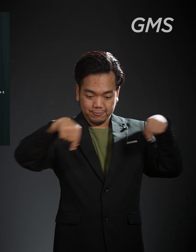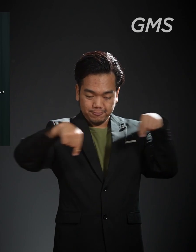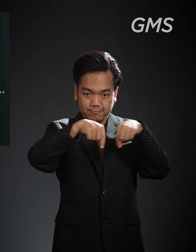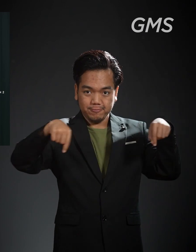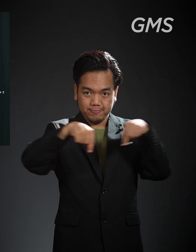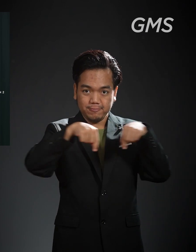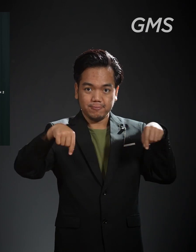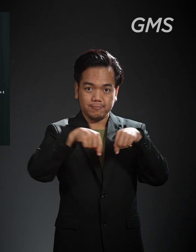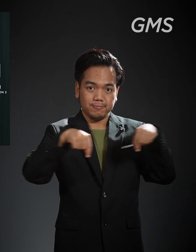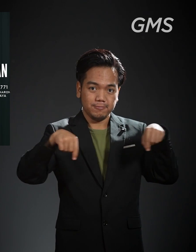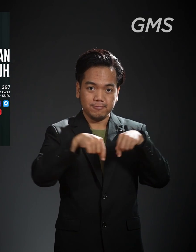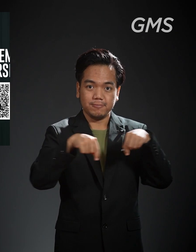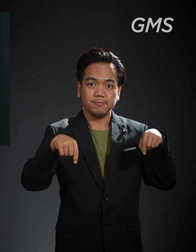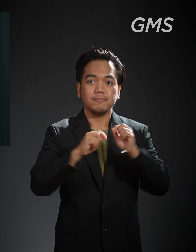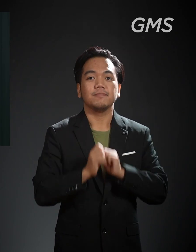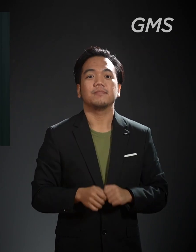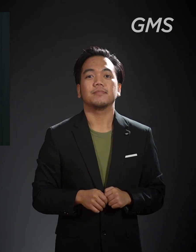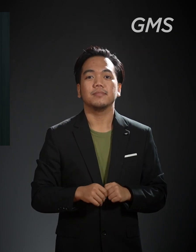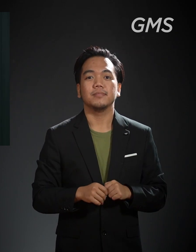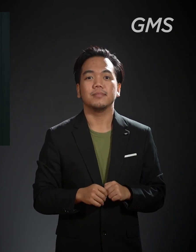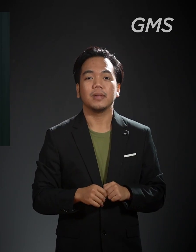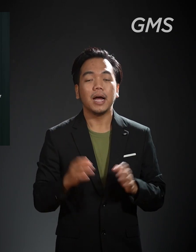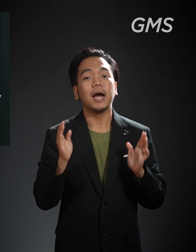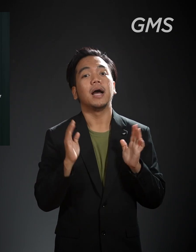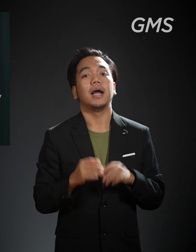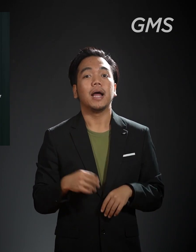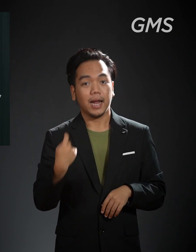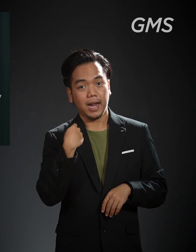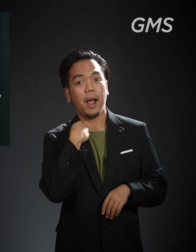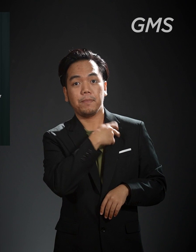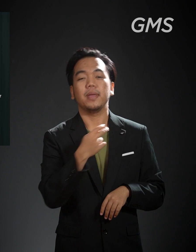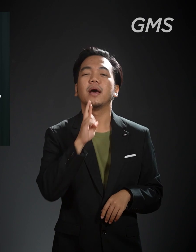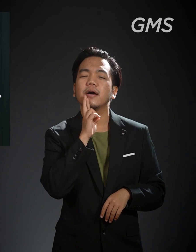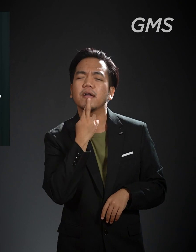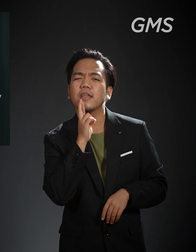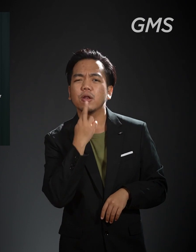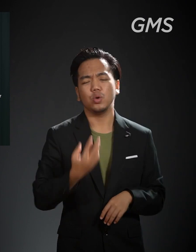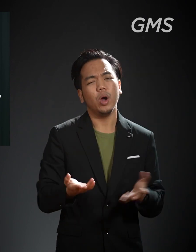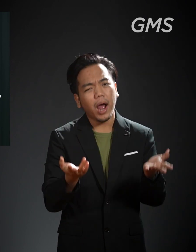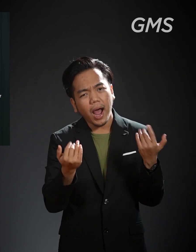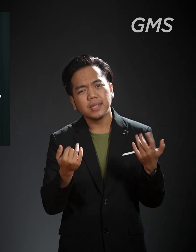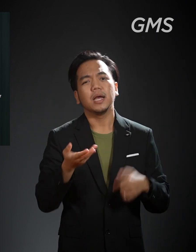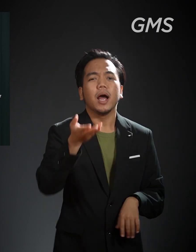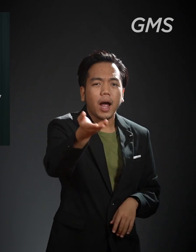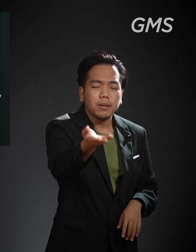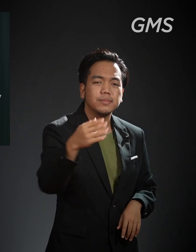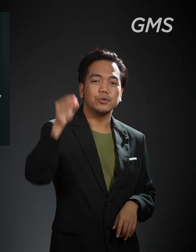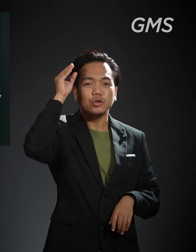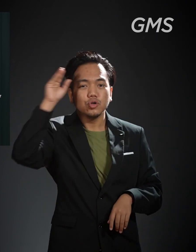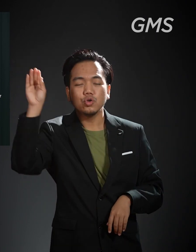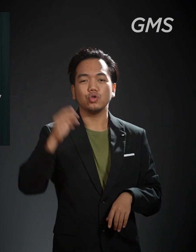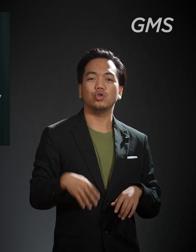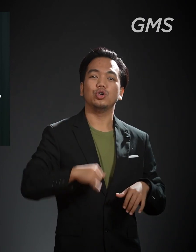atau melalui QR Code yang tersedia. Dan kami juga rindu mengajak bagi Bapak Ibu Saudara sekalian untuk bersama-sama bisa